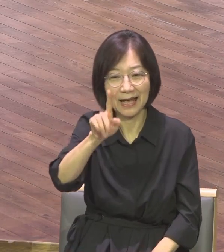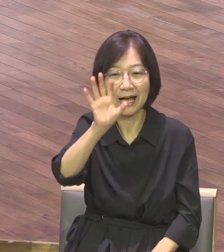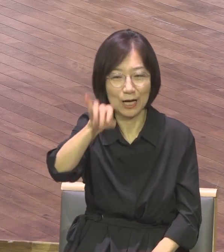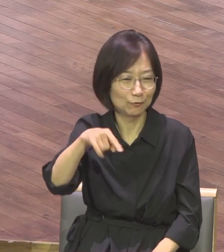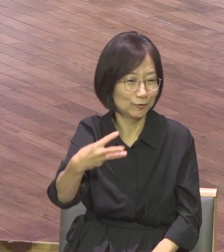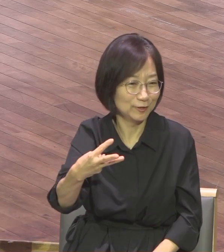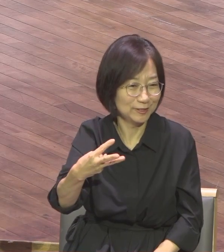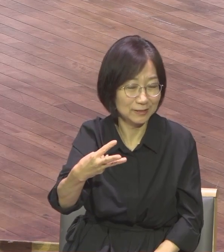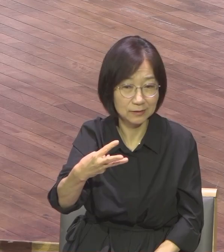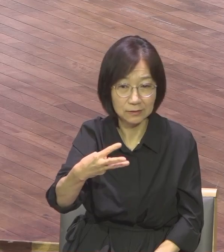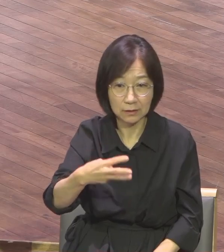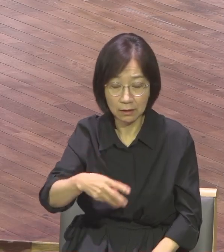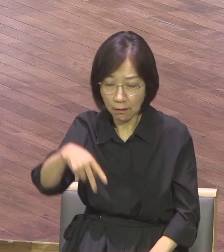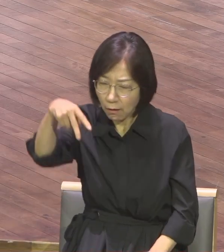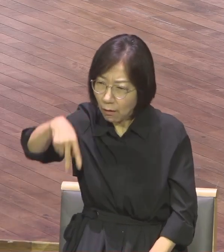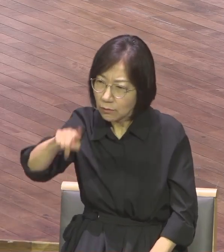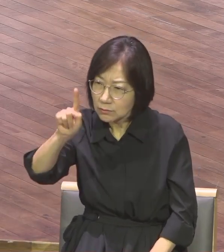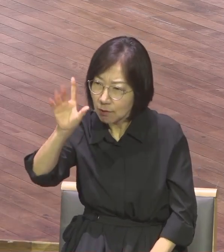히브리식 이름입니다.